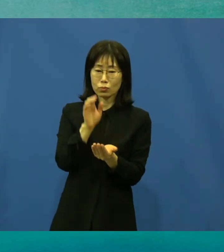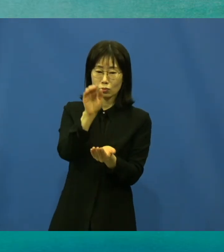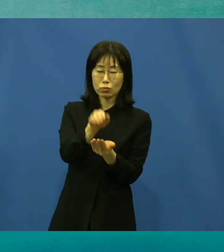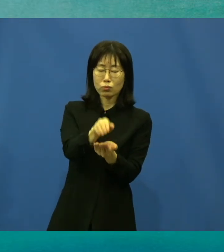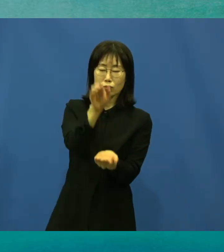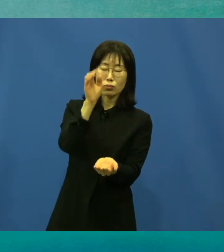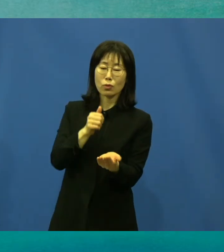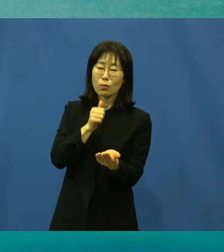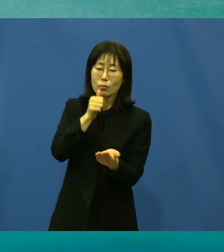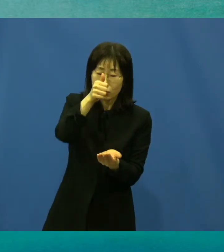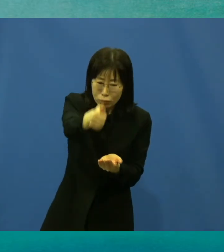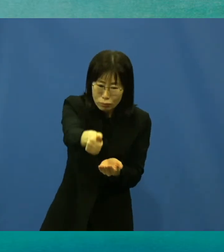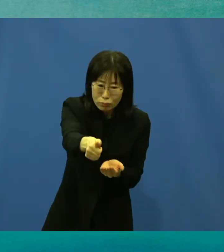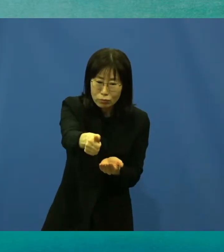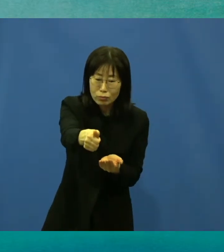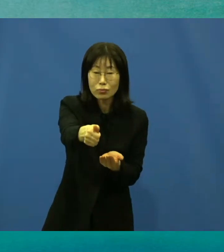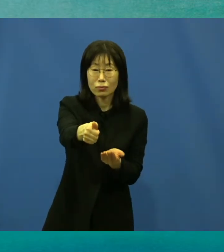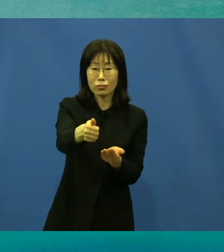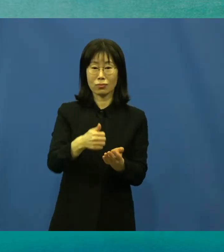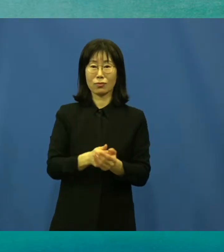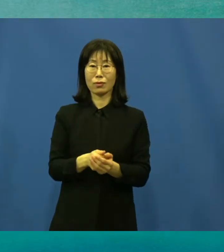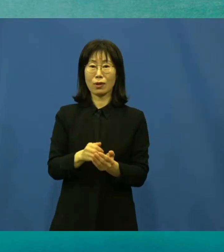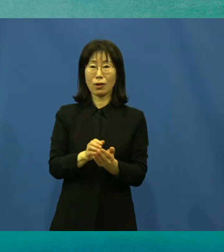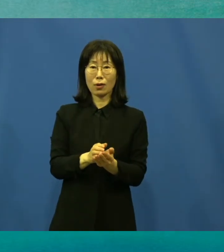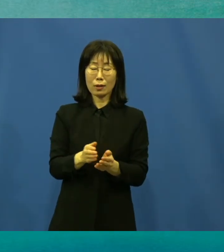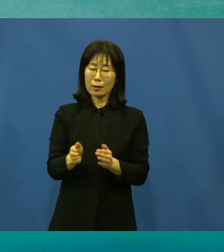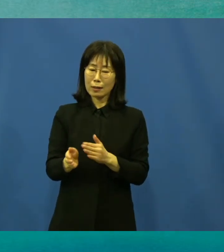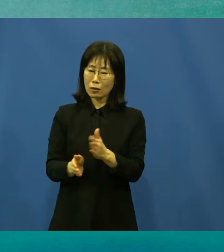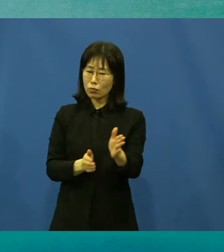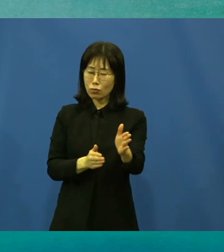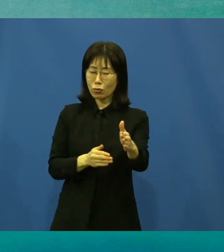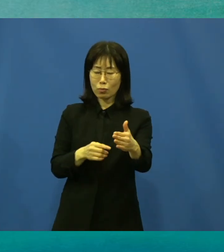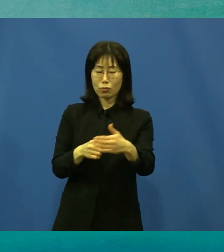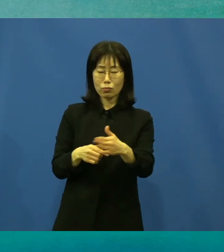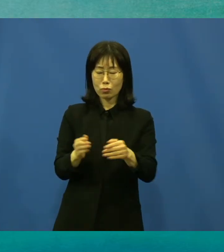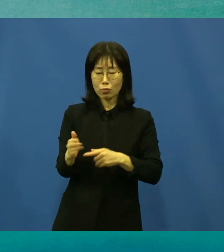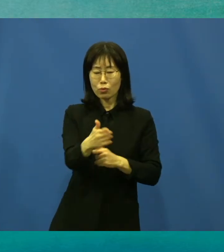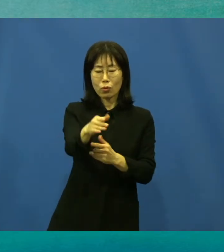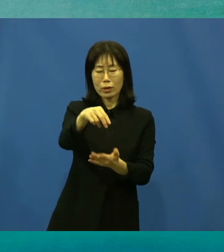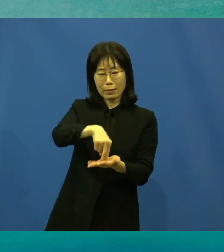약간 코믹할 수도 있는데 물고기 입장도 한번 생각해 볼 필요가 있어.